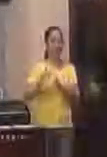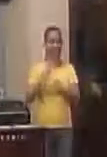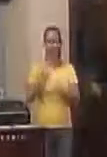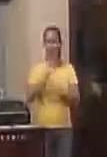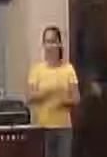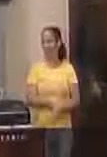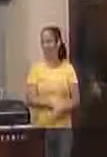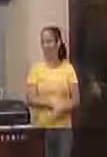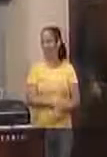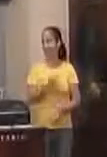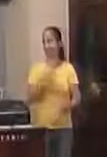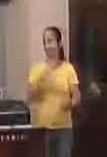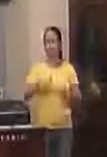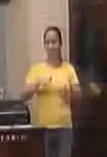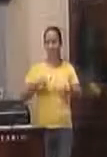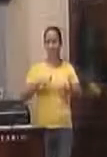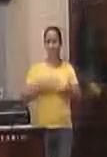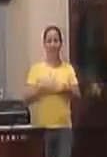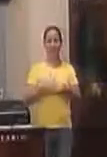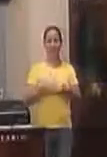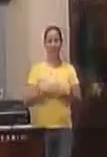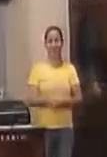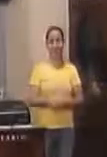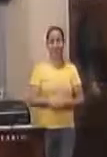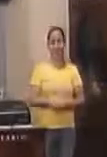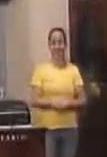Tá Obrigado bom? e boa sorte na secretaria. Obrigada.